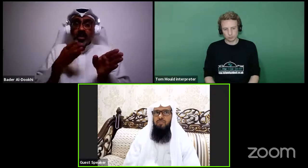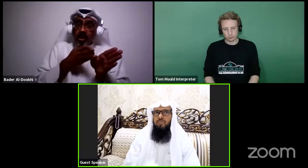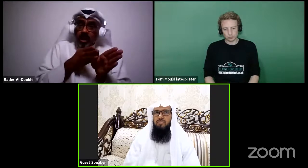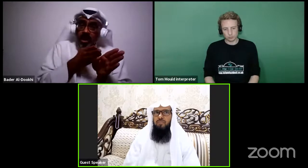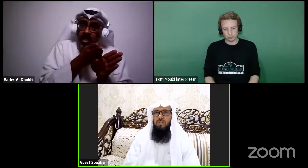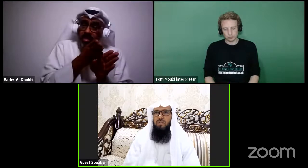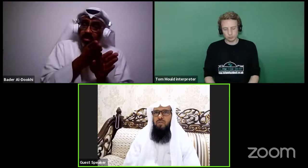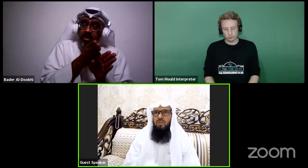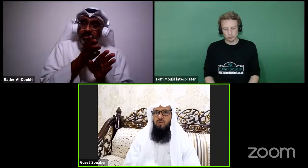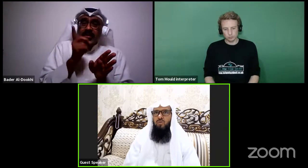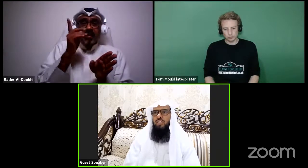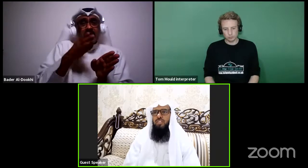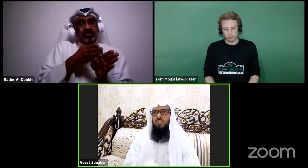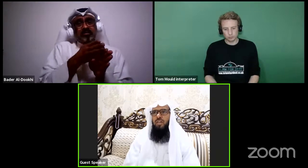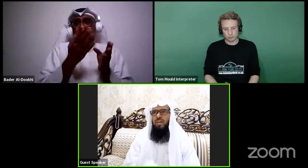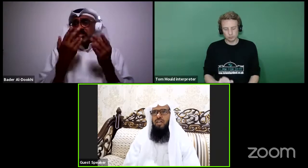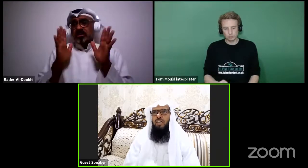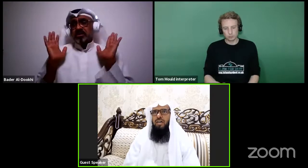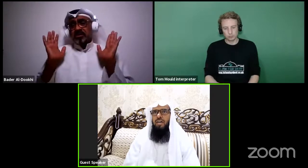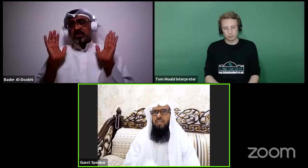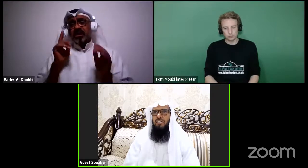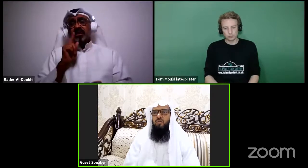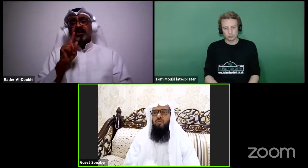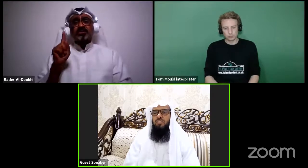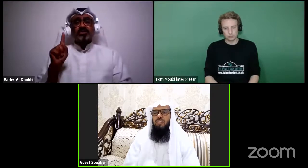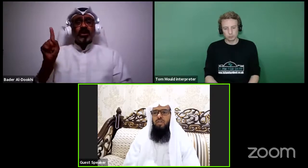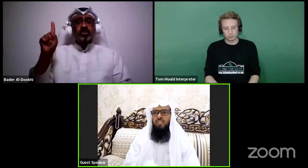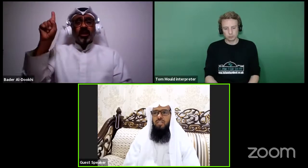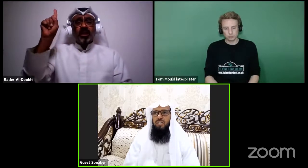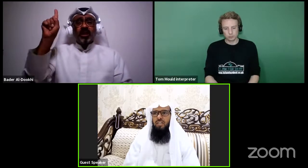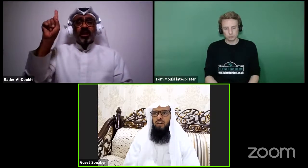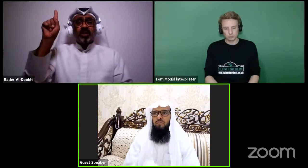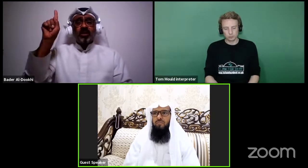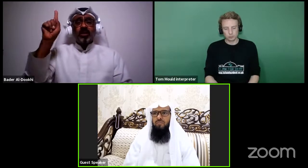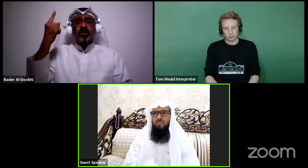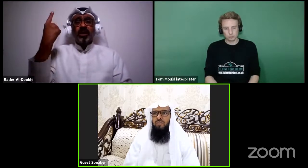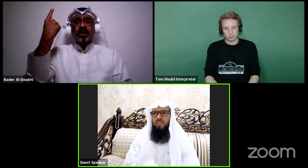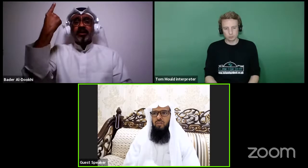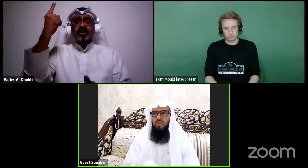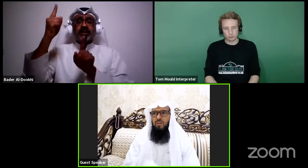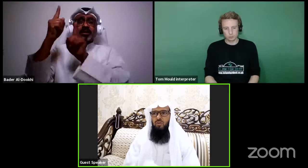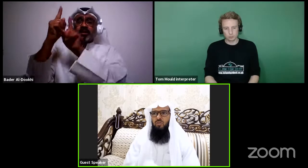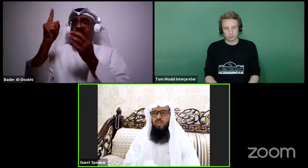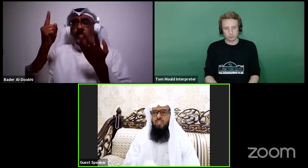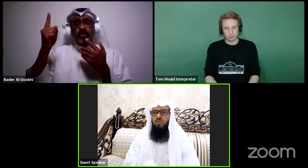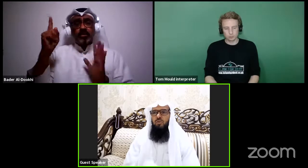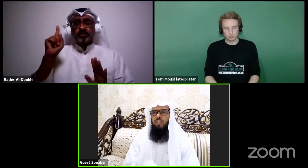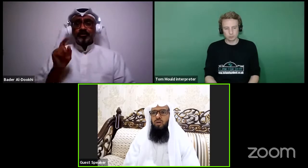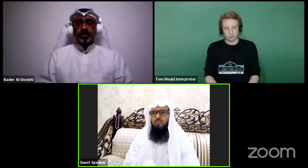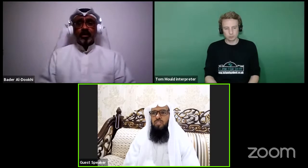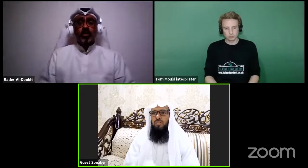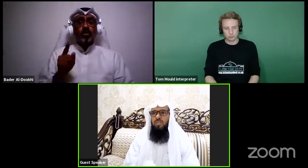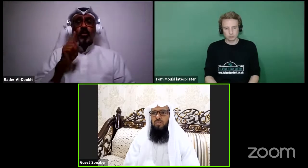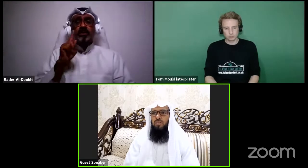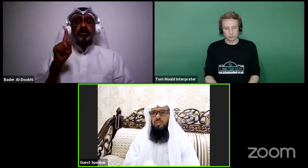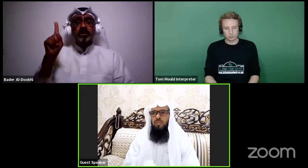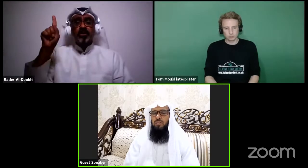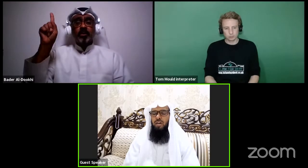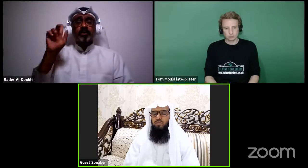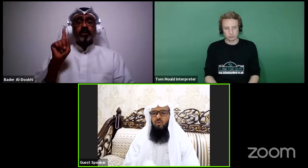له، وأشهد أن لا إله إلا الله وحده لا شريك له، وأشهد أن